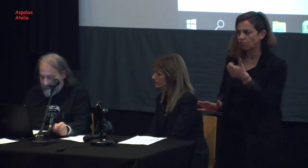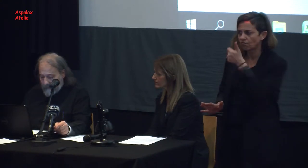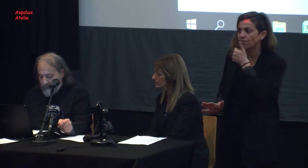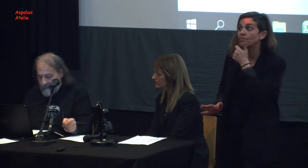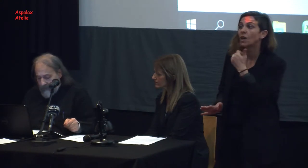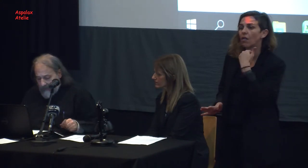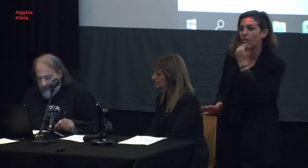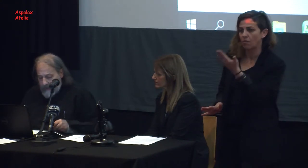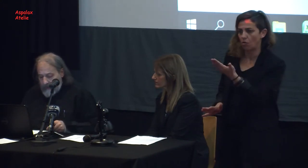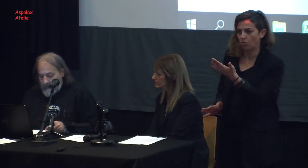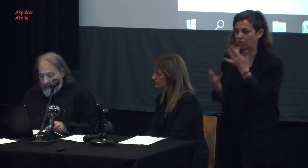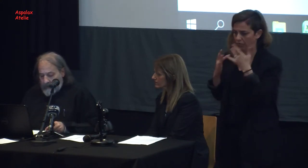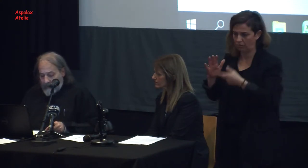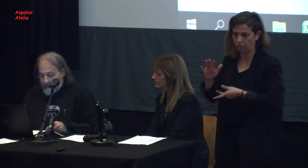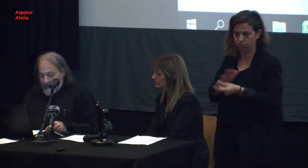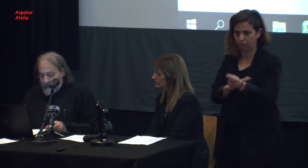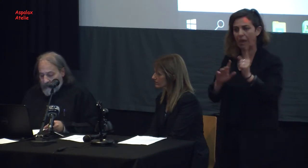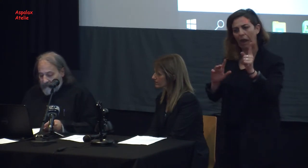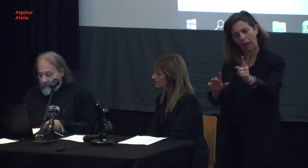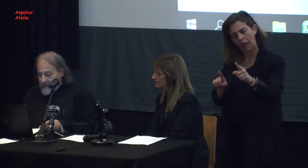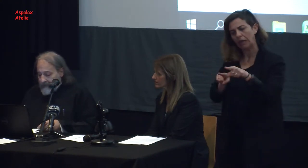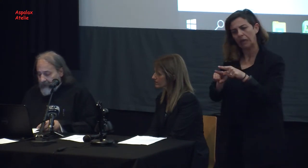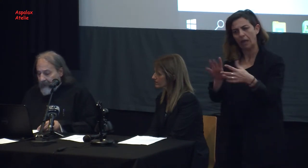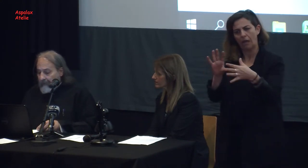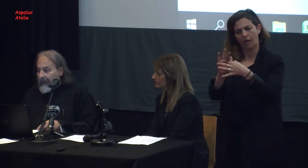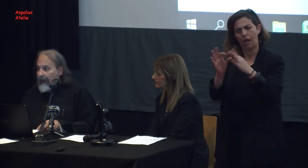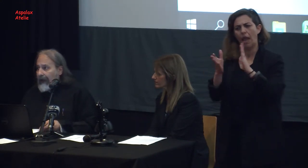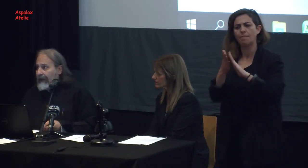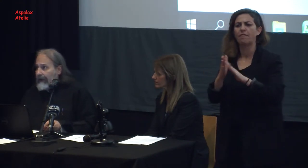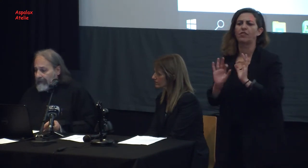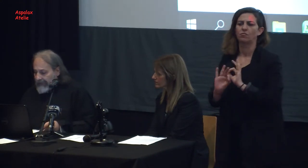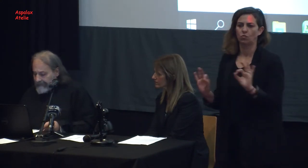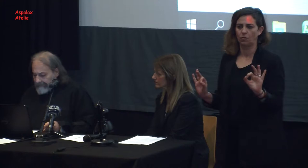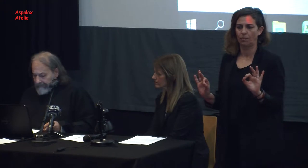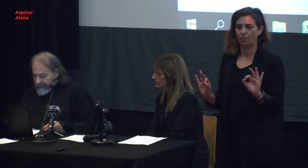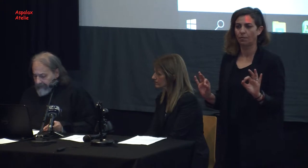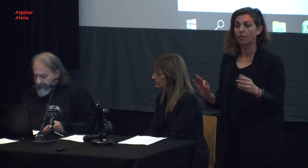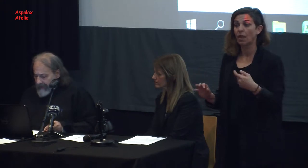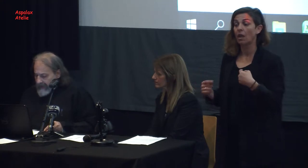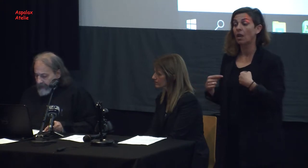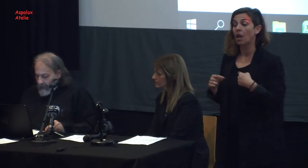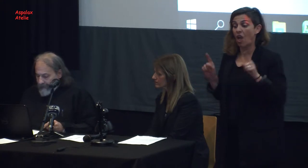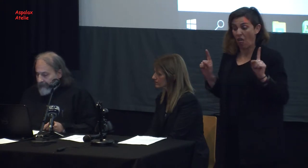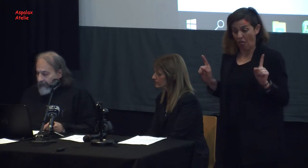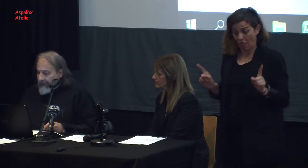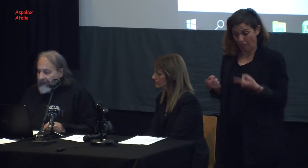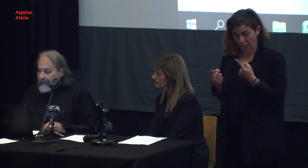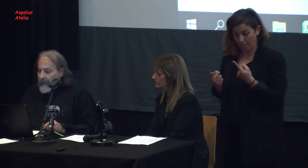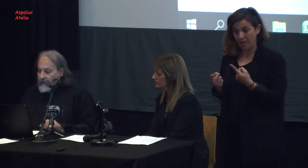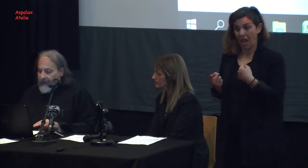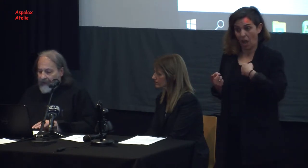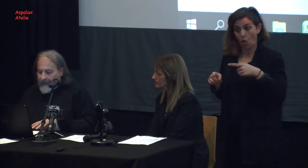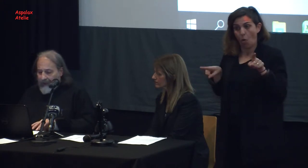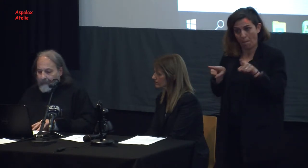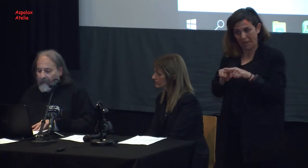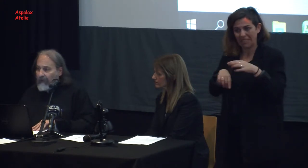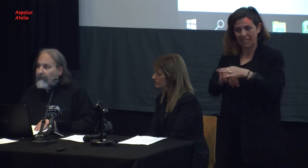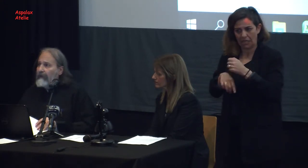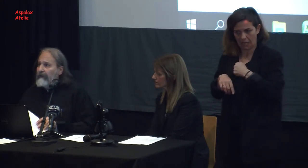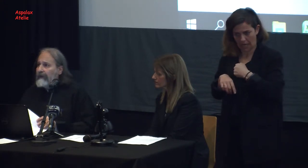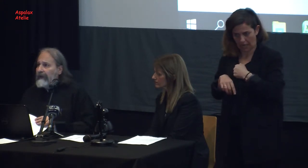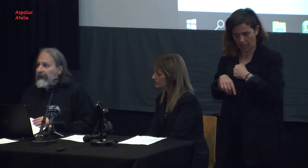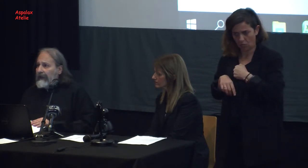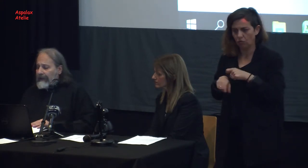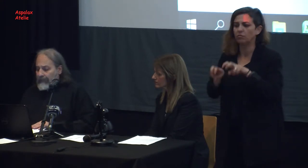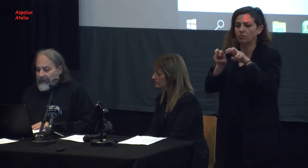μας. Η θεραπεία του ζεύγους έμεινε άκαρπη. Εγώ μεν δεν μιλούσα από